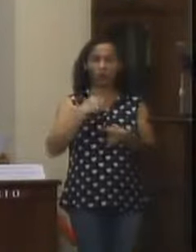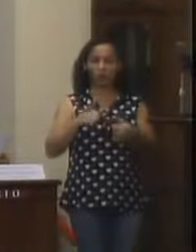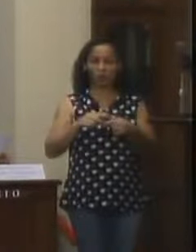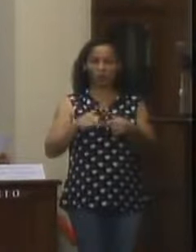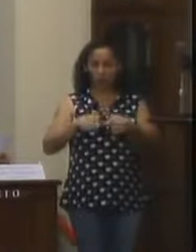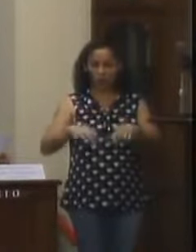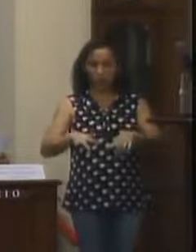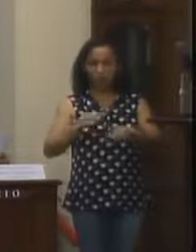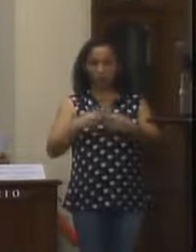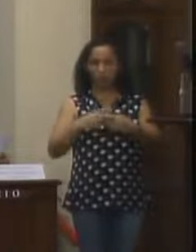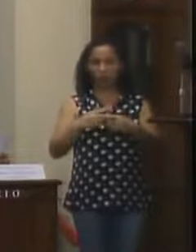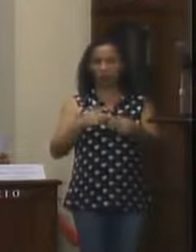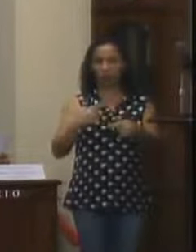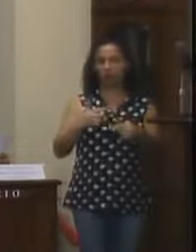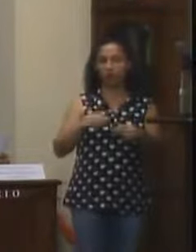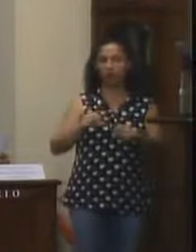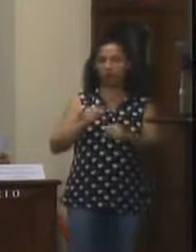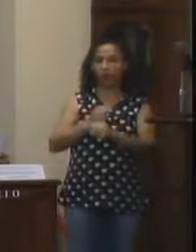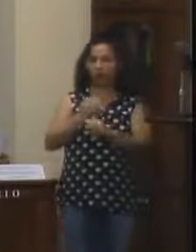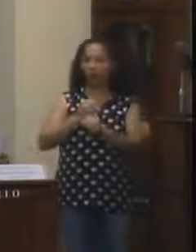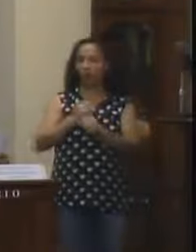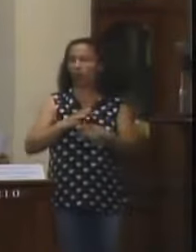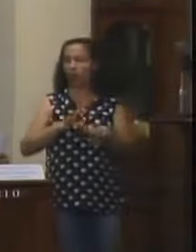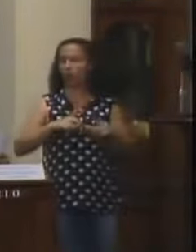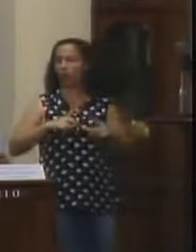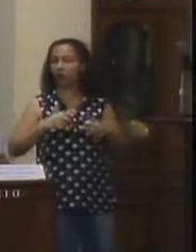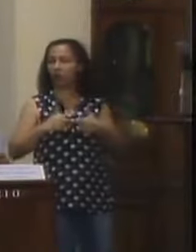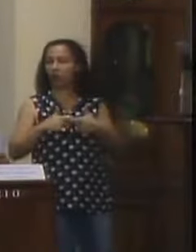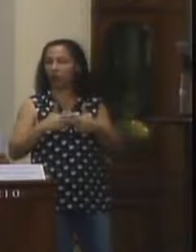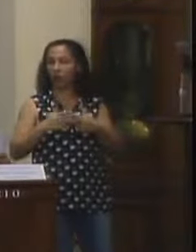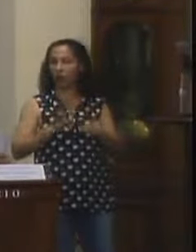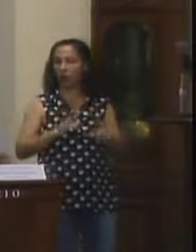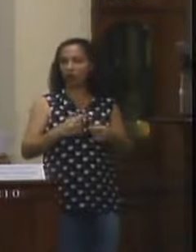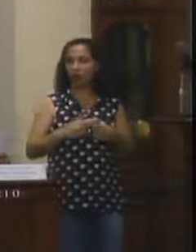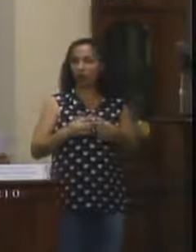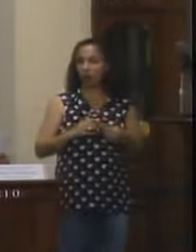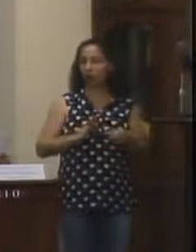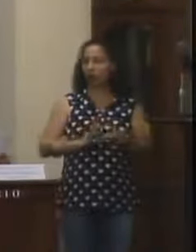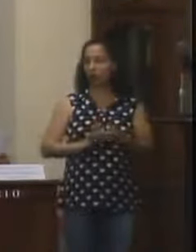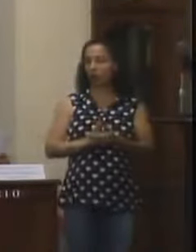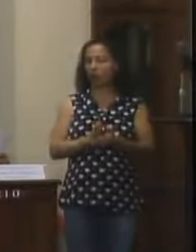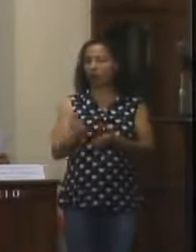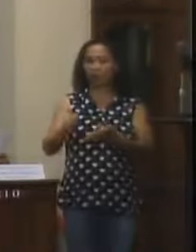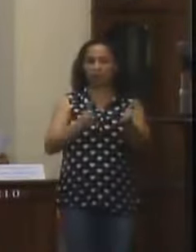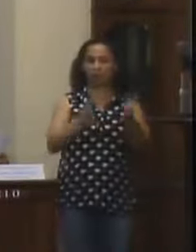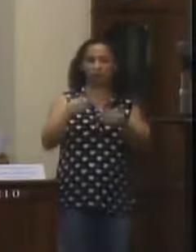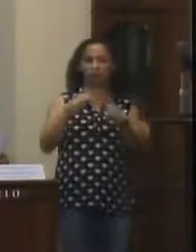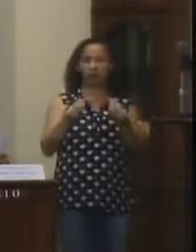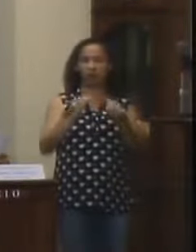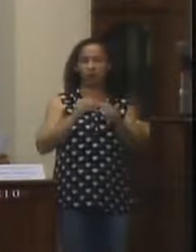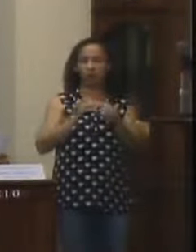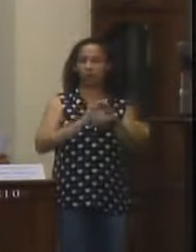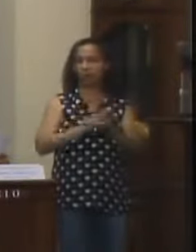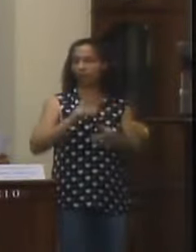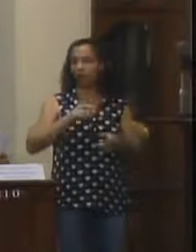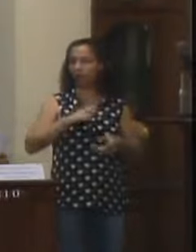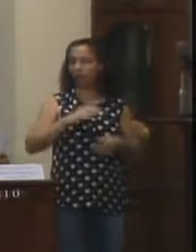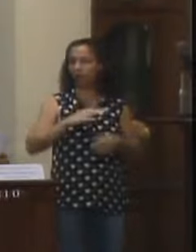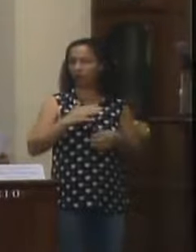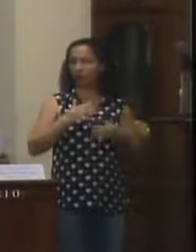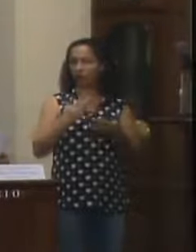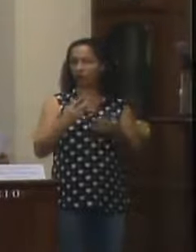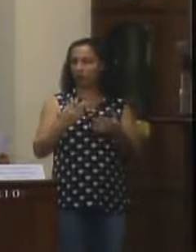ferindo, inclusive, o Código de Obras do município e tem causado inúmeros transtornos para os que necessitam transitar pelo local. Já ocasionou, inclusive, acidente com